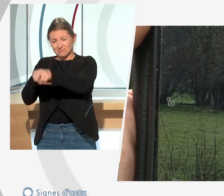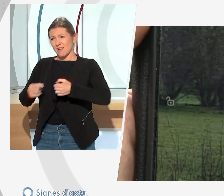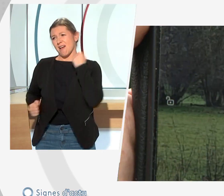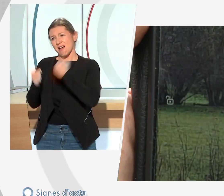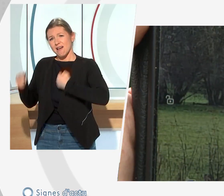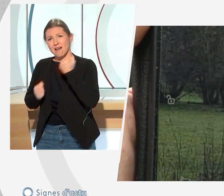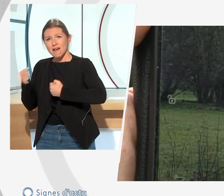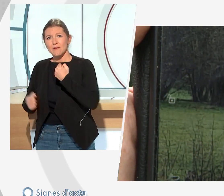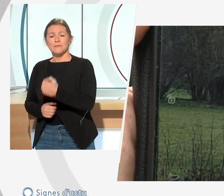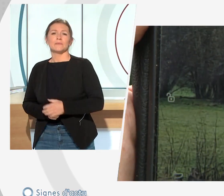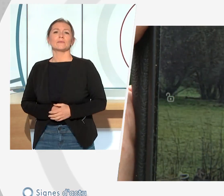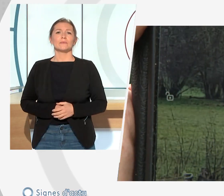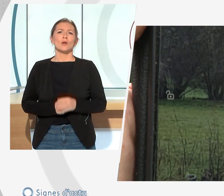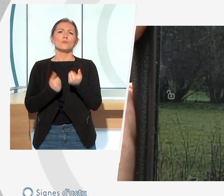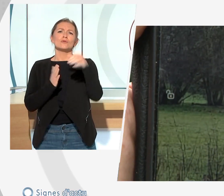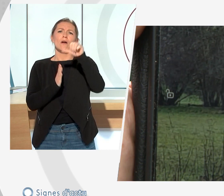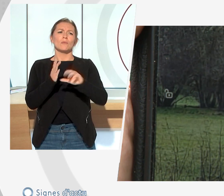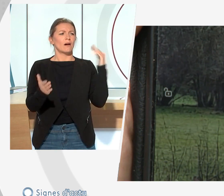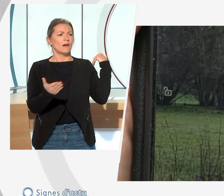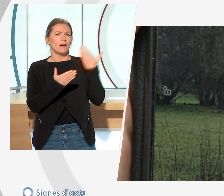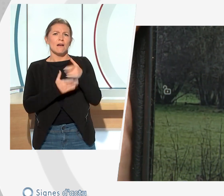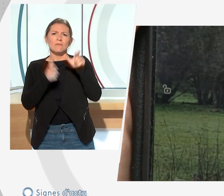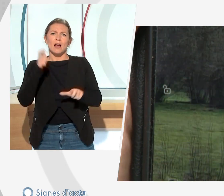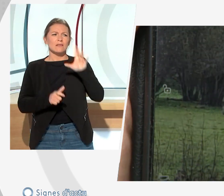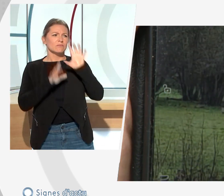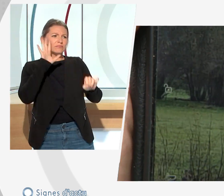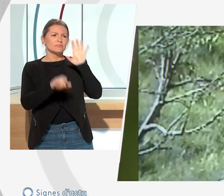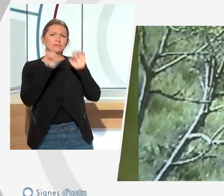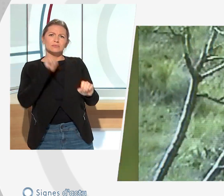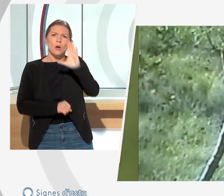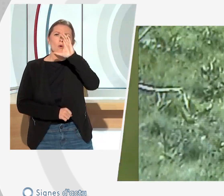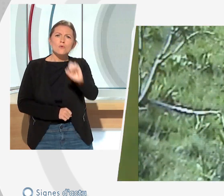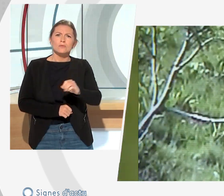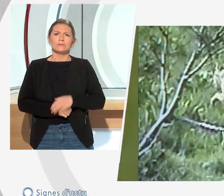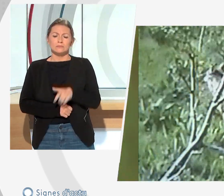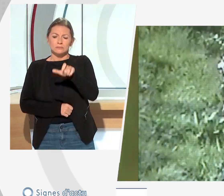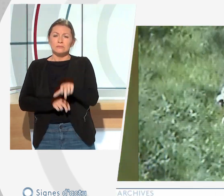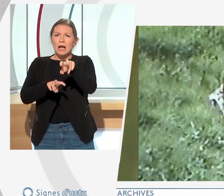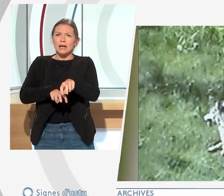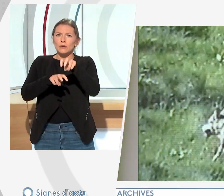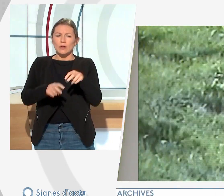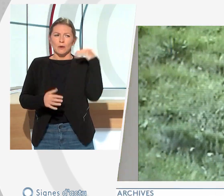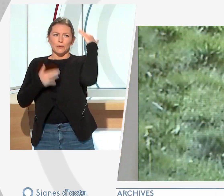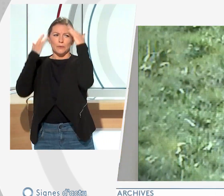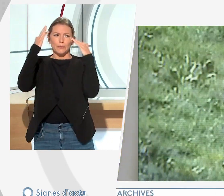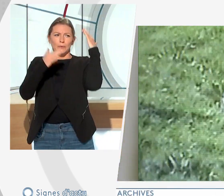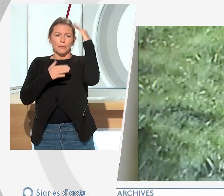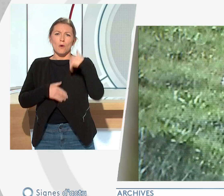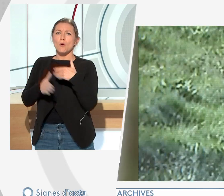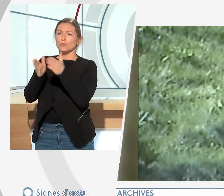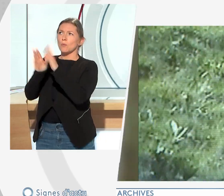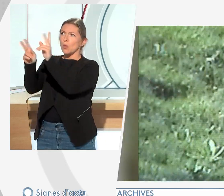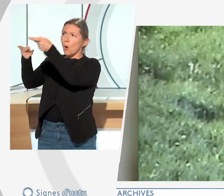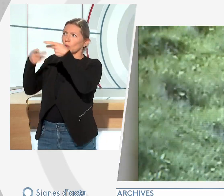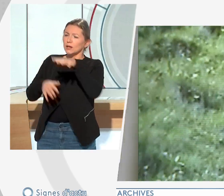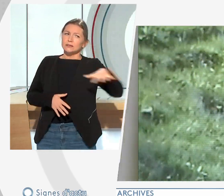du loup. Ces derniers mois, les signalements se multiplient dans la région. Les agriculteurs sont inquiets. Ils demandent la création d'une zone